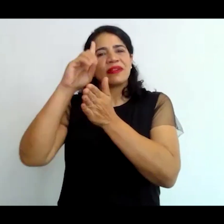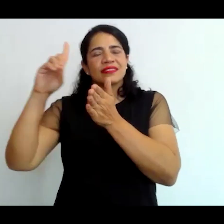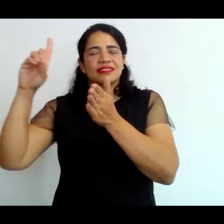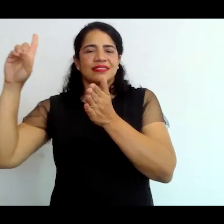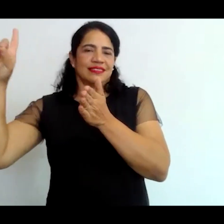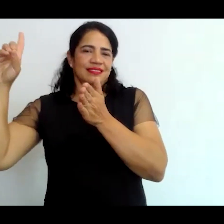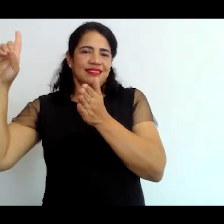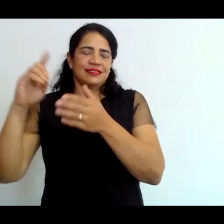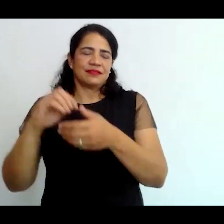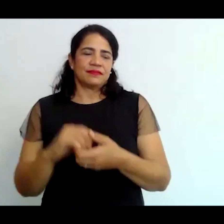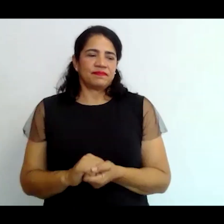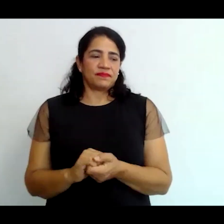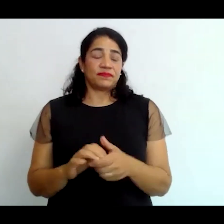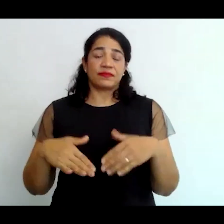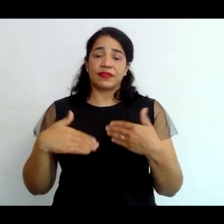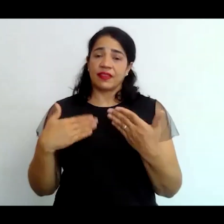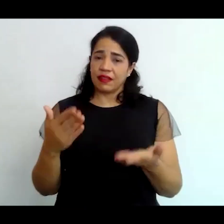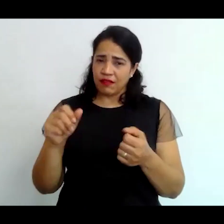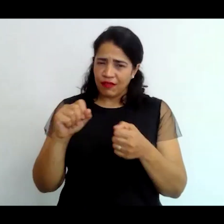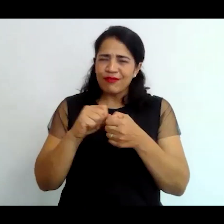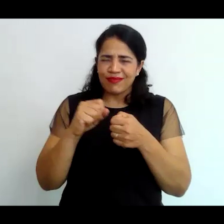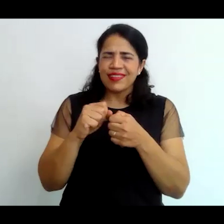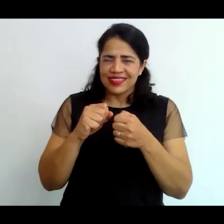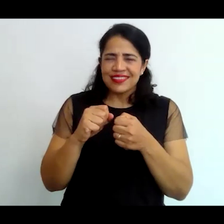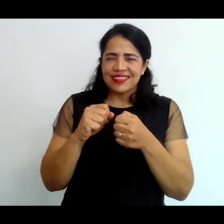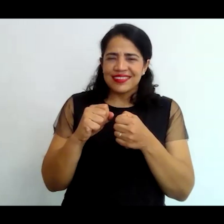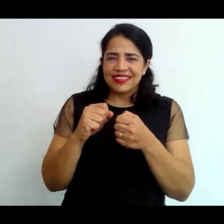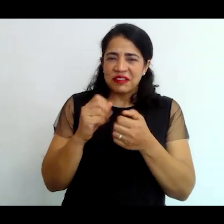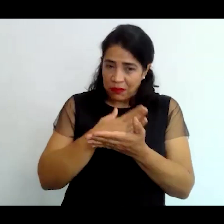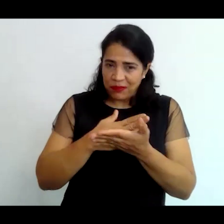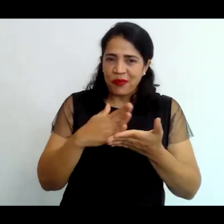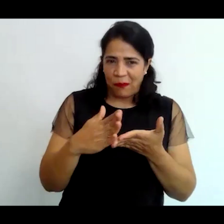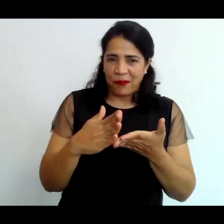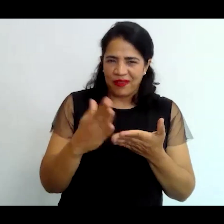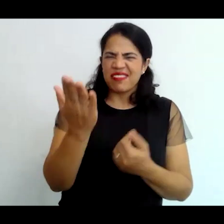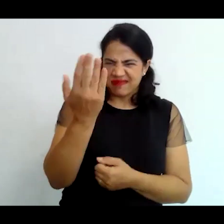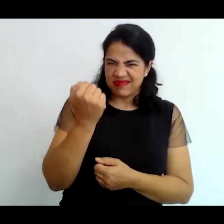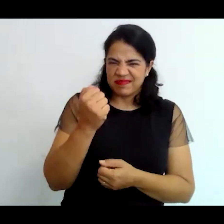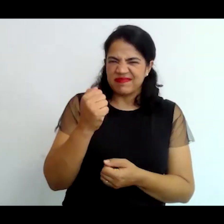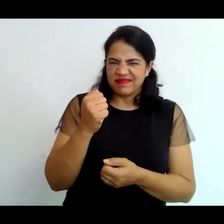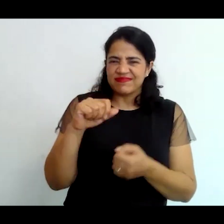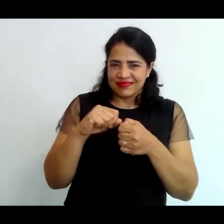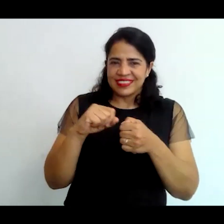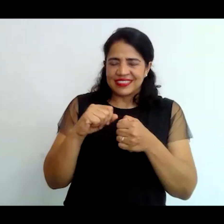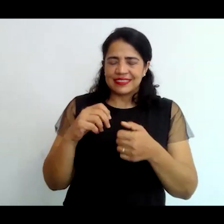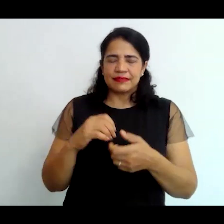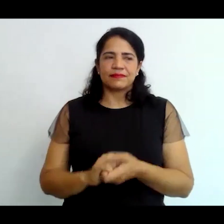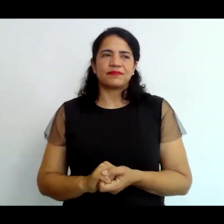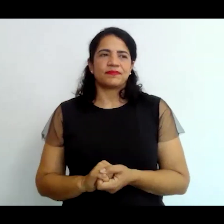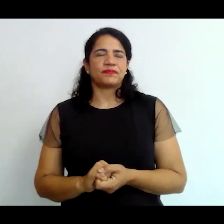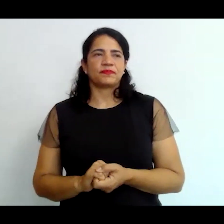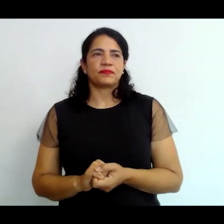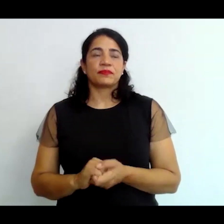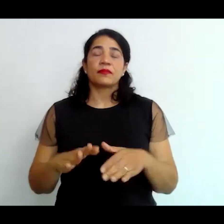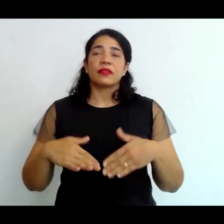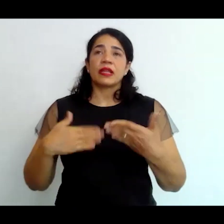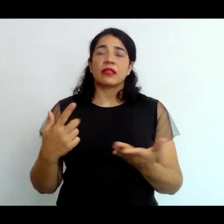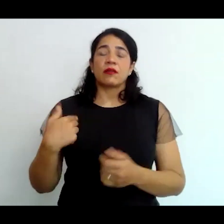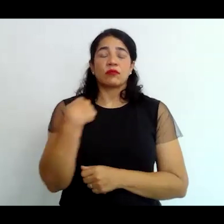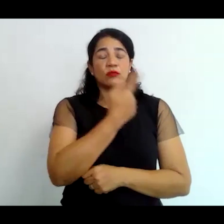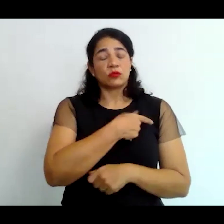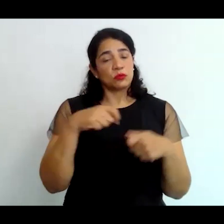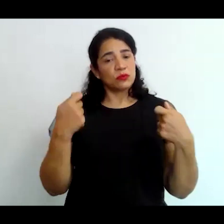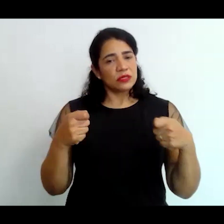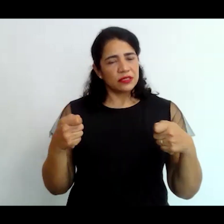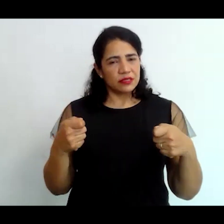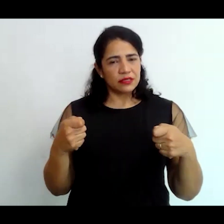Então vamos fazer essa prática. Infelizmente eu não posso explicar muito, né? Então devemos encher-nos do Espírito também, dando